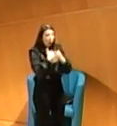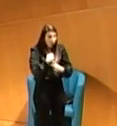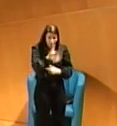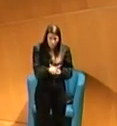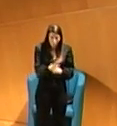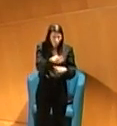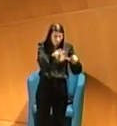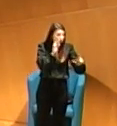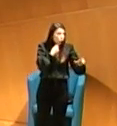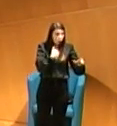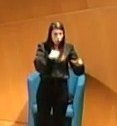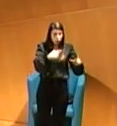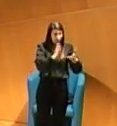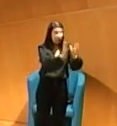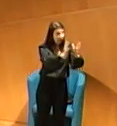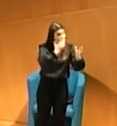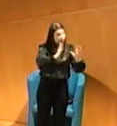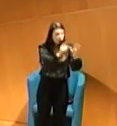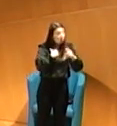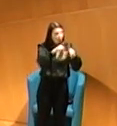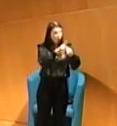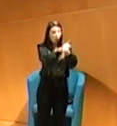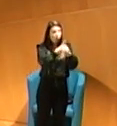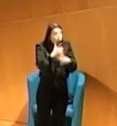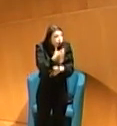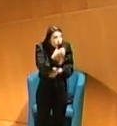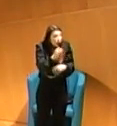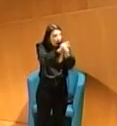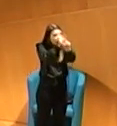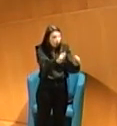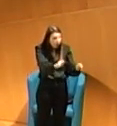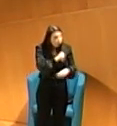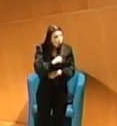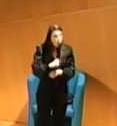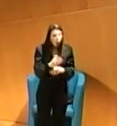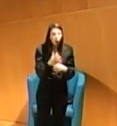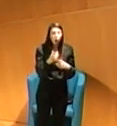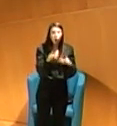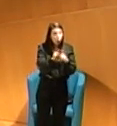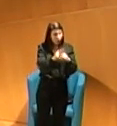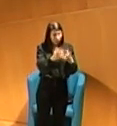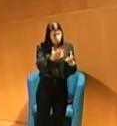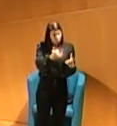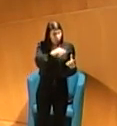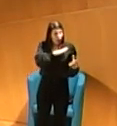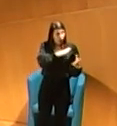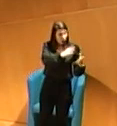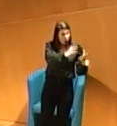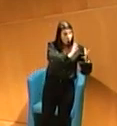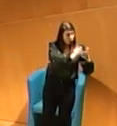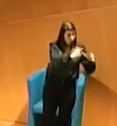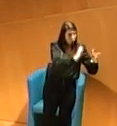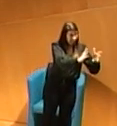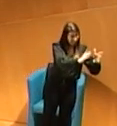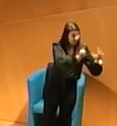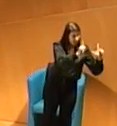les personnes sourdes signeuses. En plus, je dirais que grâce aux signes de la LSF, ma fille, elle